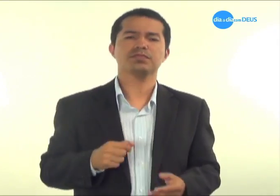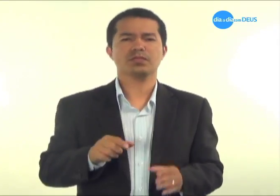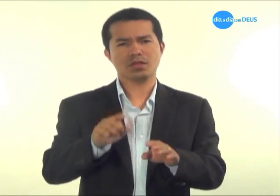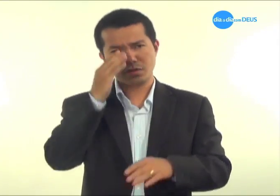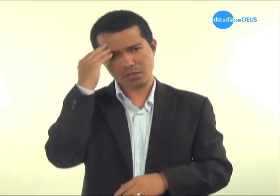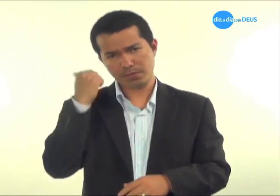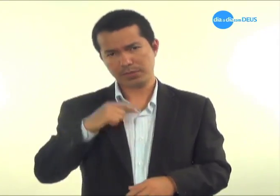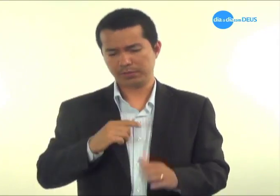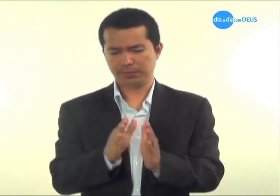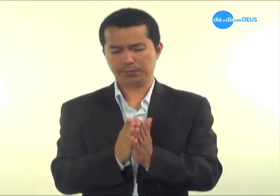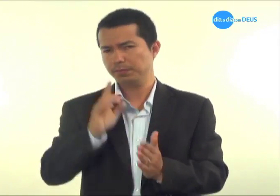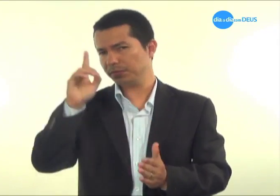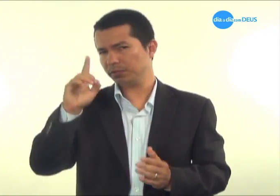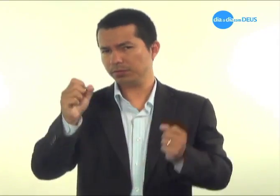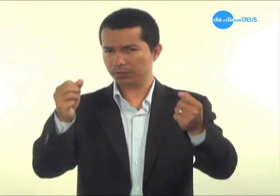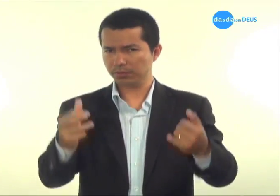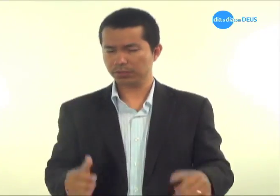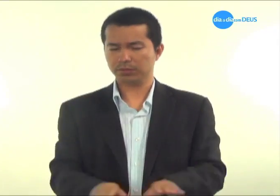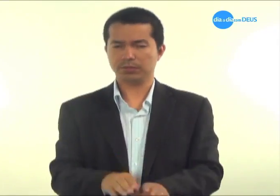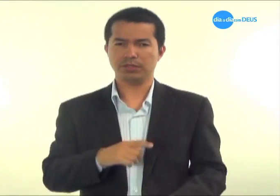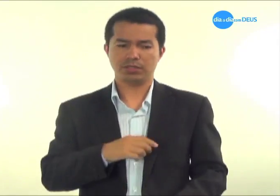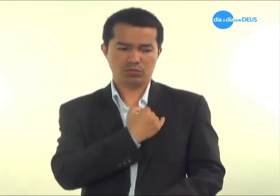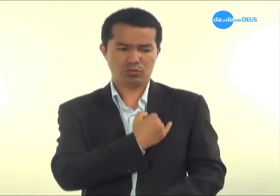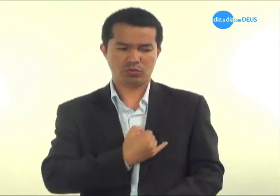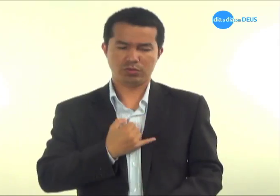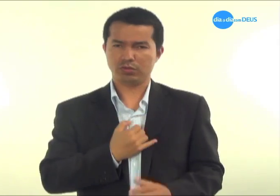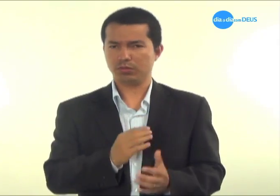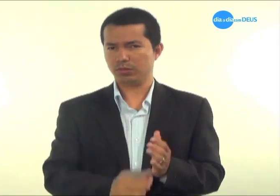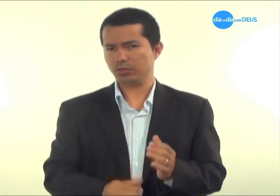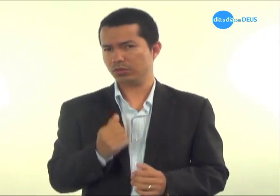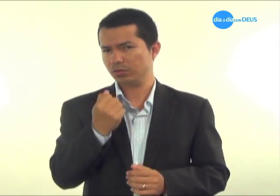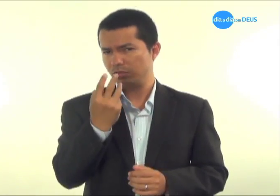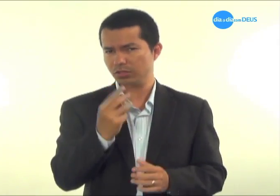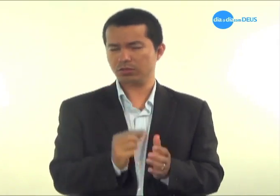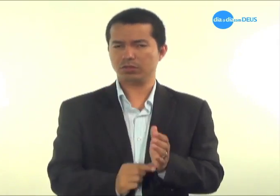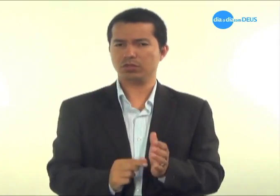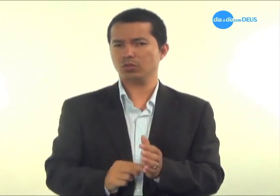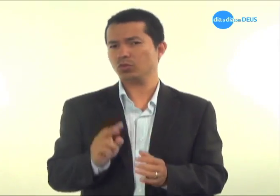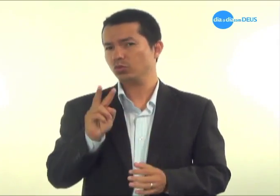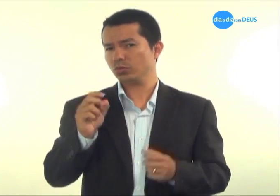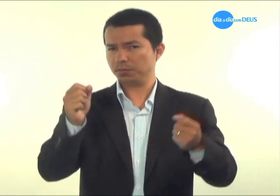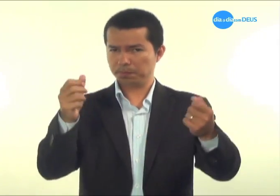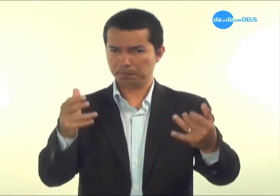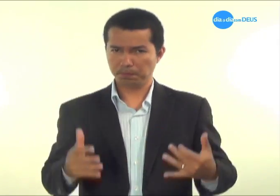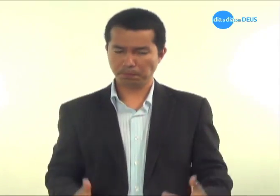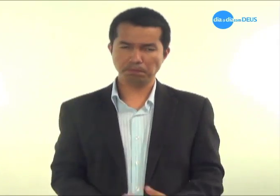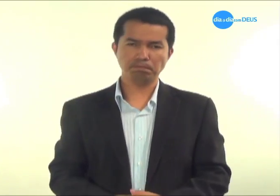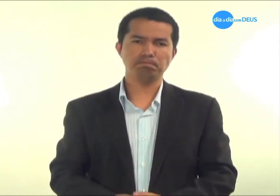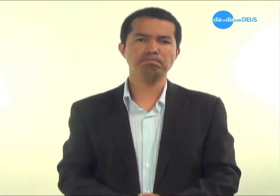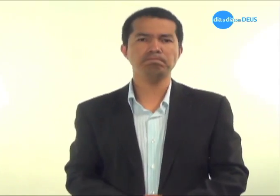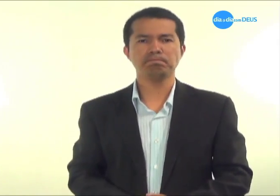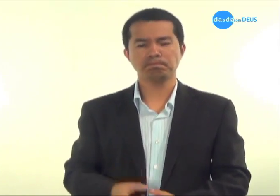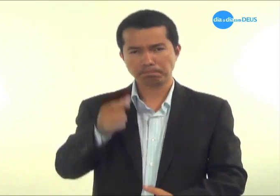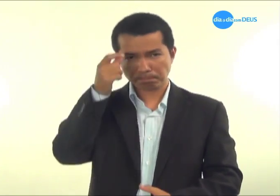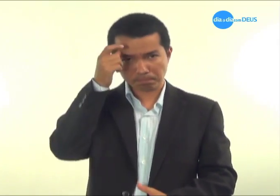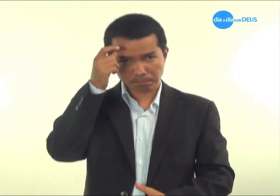inimigo. A Bíblia vai dizer para a gente no livro de João, capítulo 13, verso 2, o seguinte: